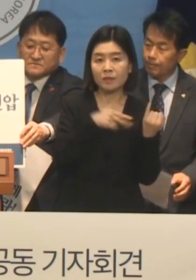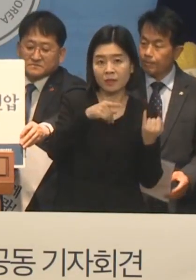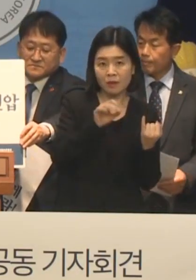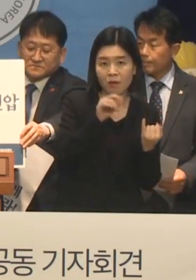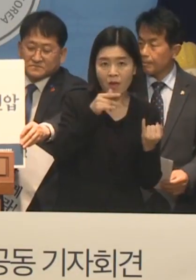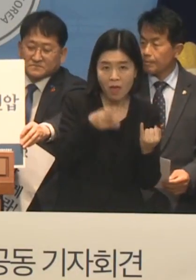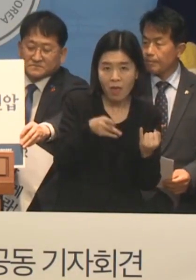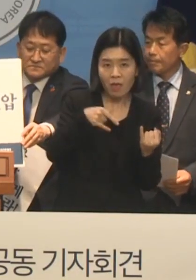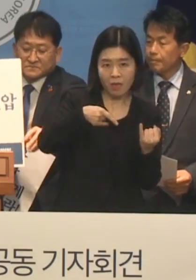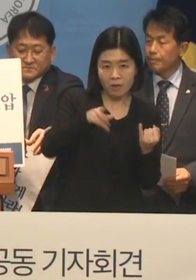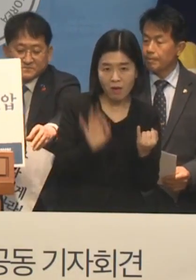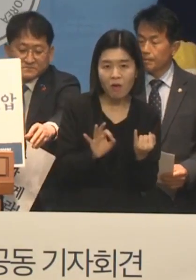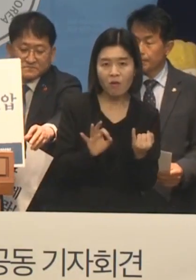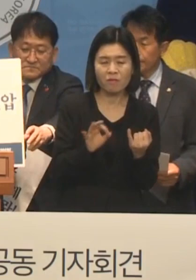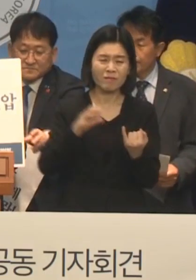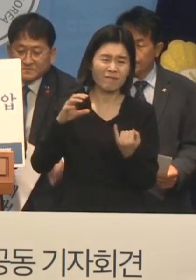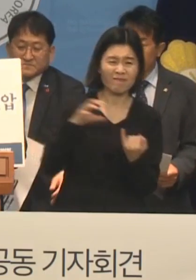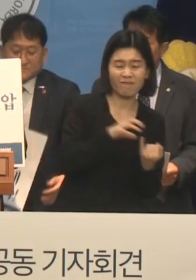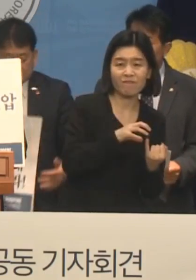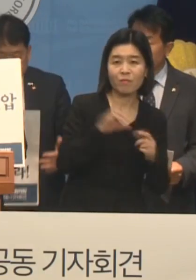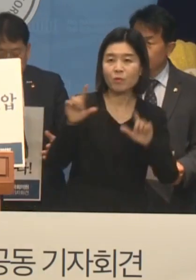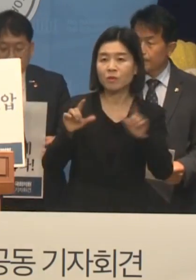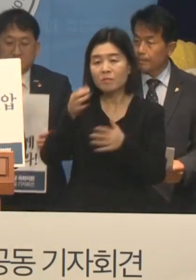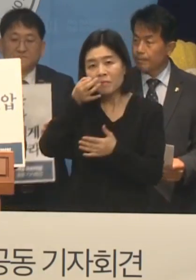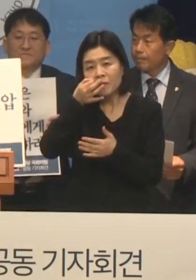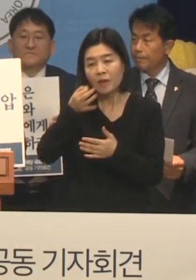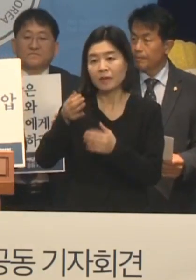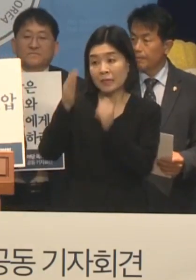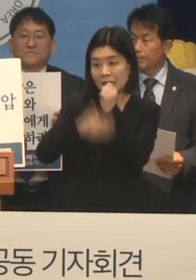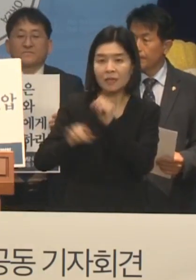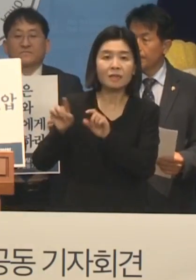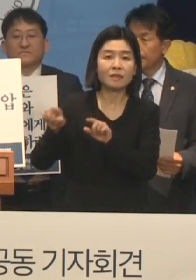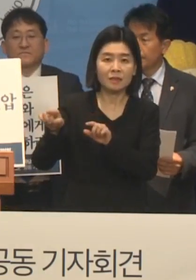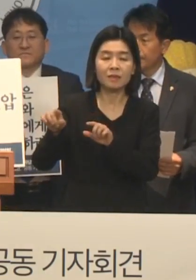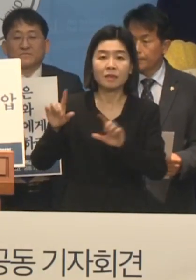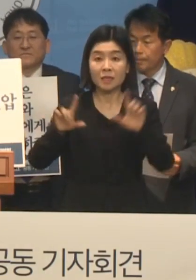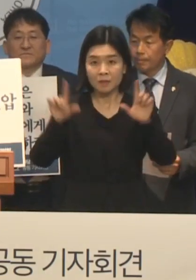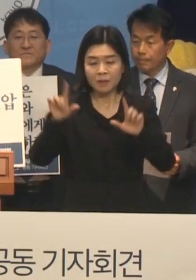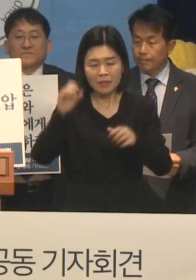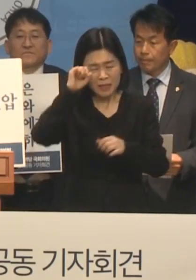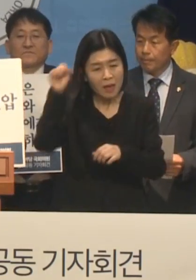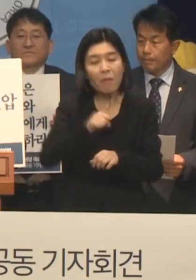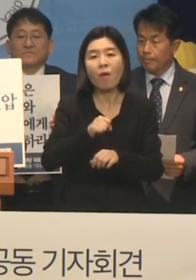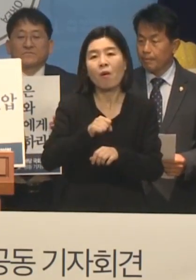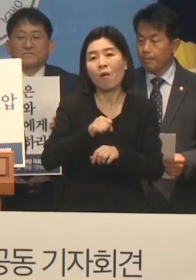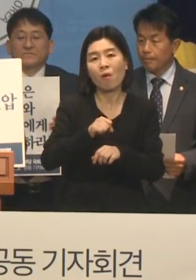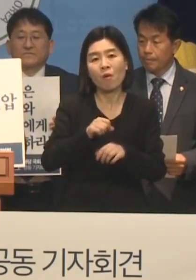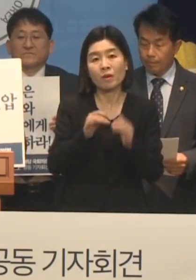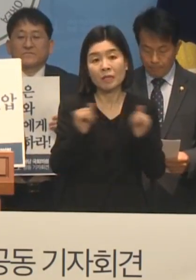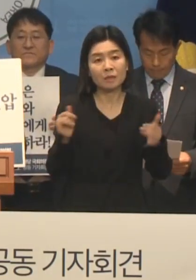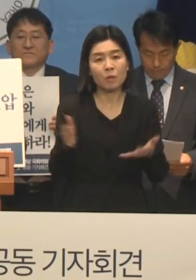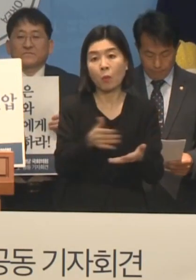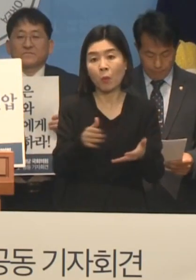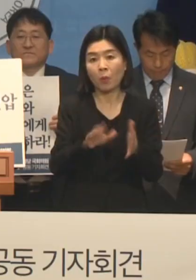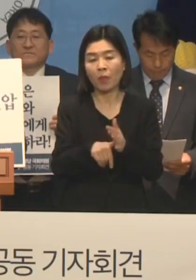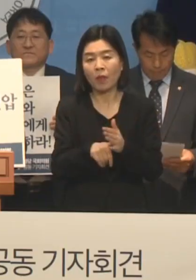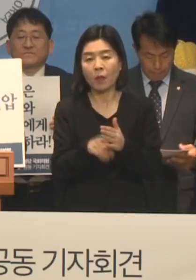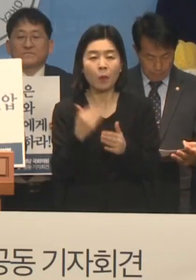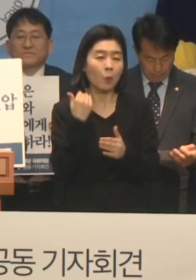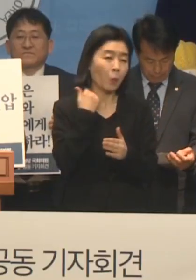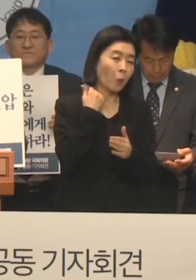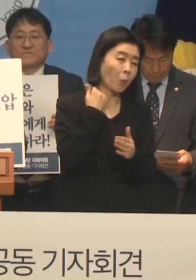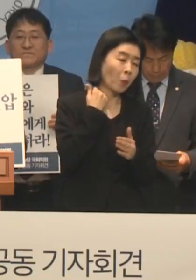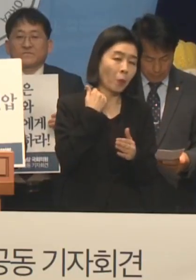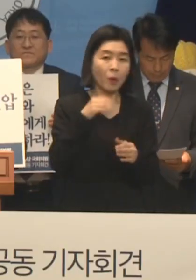마찬가지입니다. 사진을 한번 봐주십시오. 이른 새벽에 시민들이 안 보는 상황이어서 저렇게 트랙터 앞에서